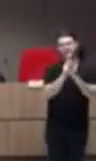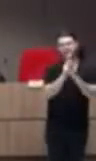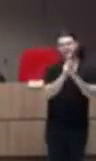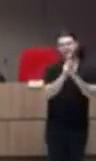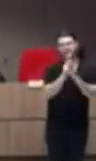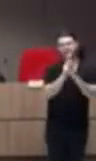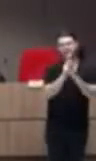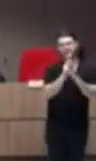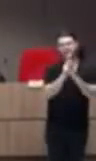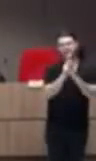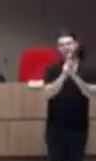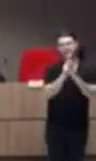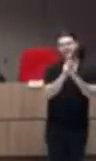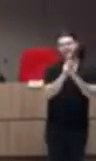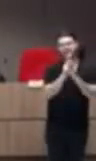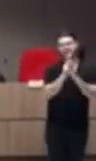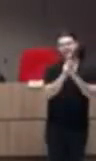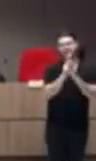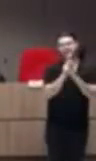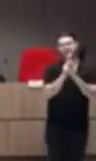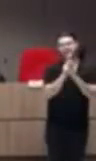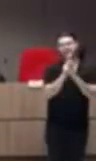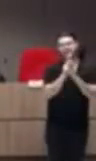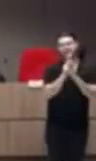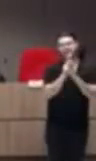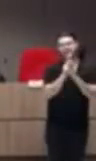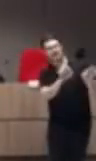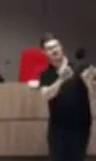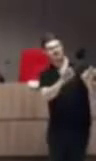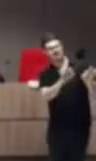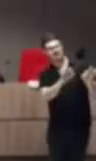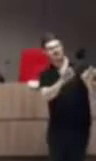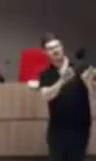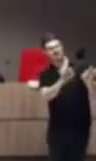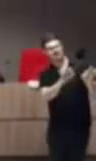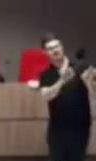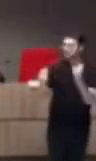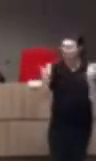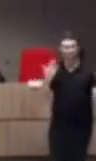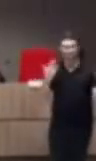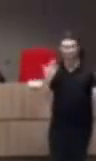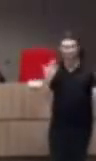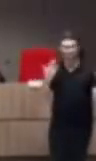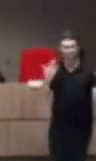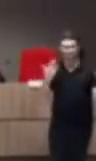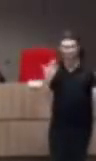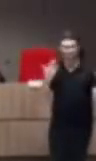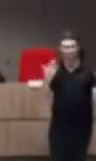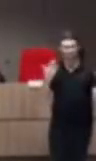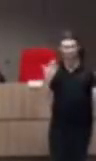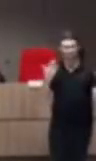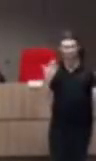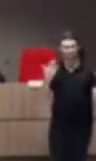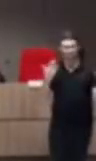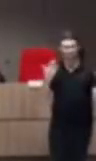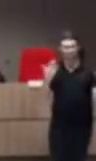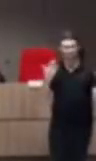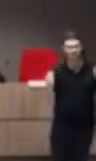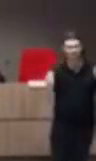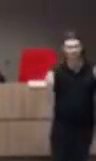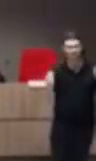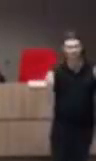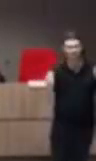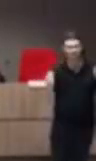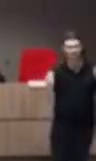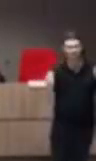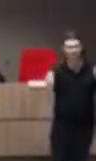para a realidade, compreender como ela funciona e, ao olhar para a legislação, entender o que disso aquela realidade comunica.